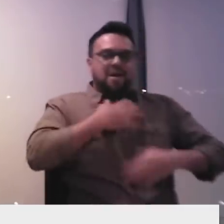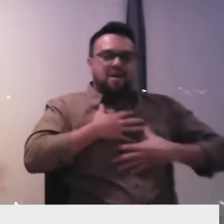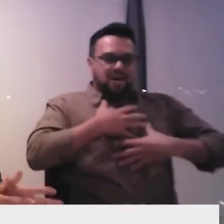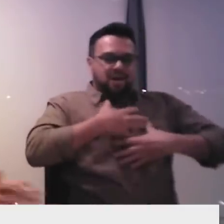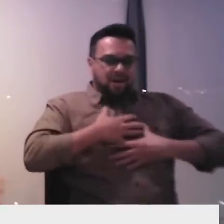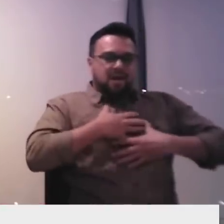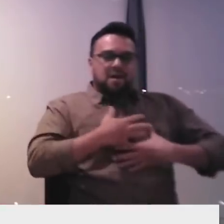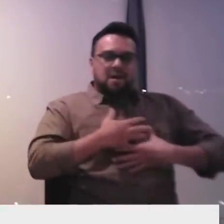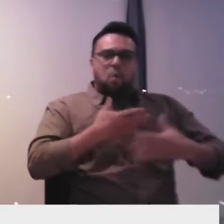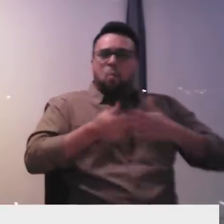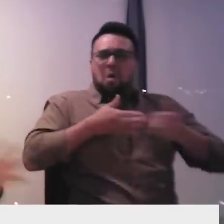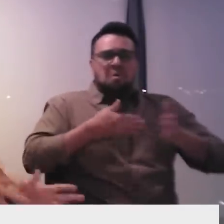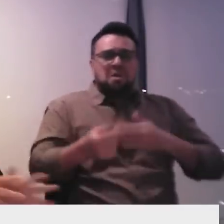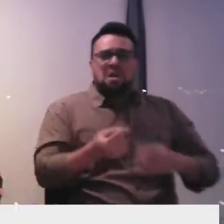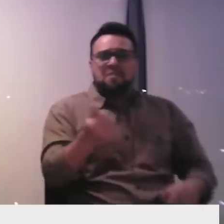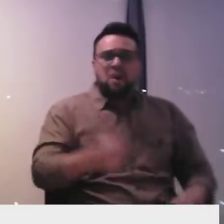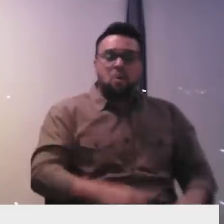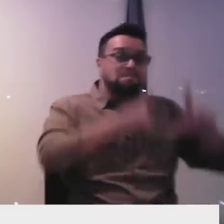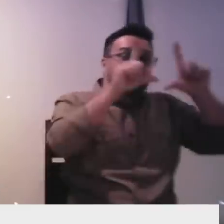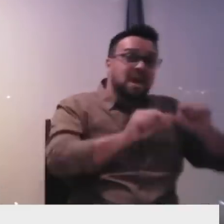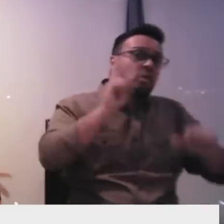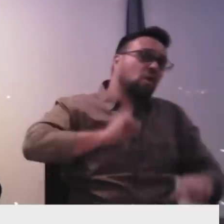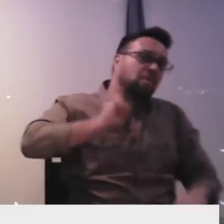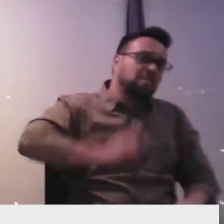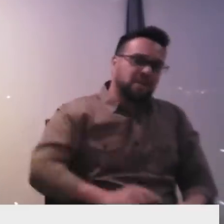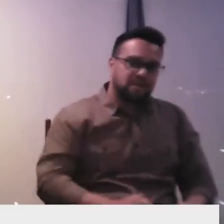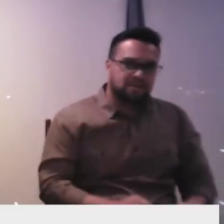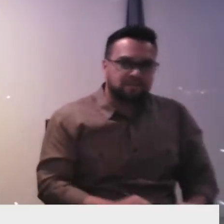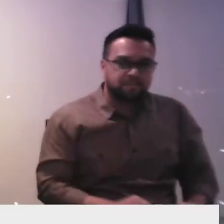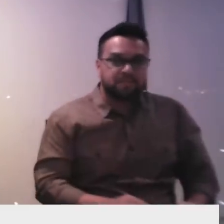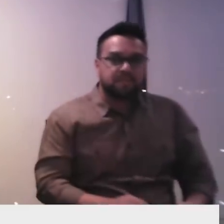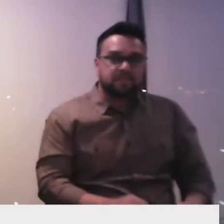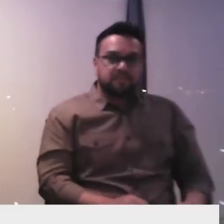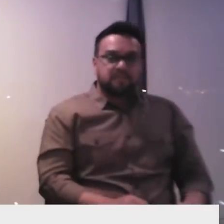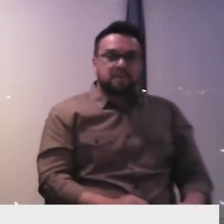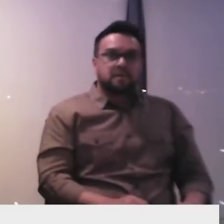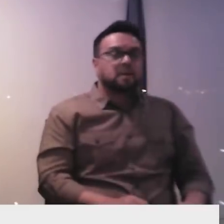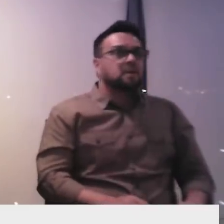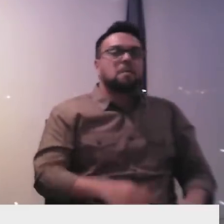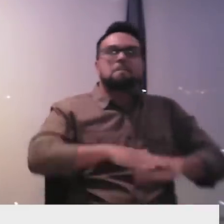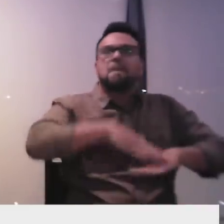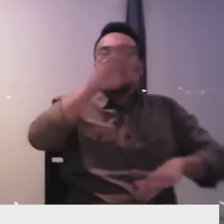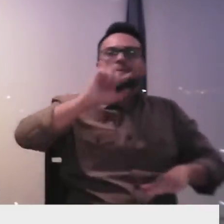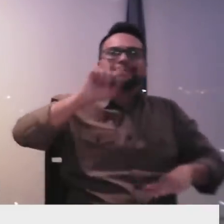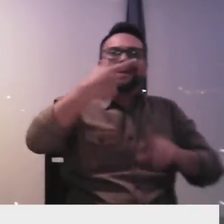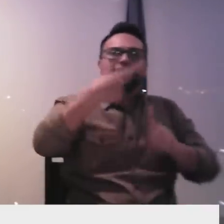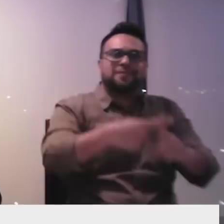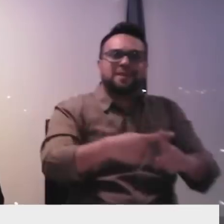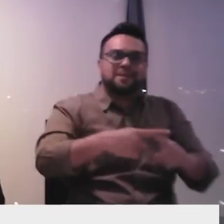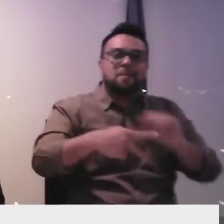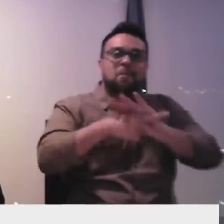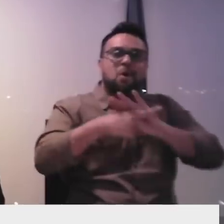O menor preço de respirador foi em Minas Gerais. O menor preço. O maior, 7 vezes mais, foi no